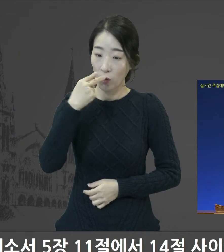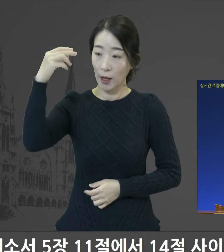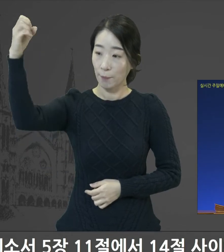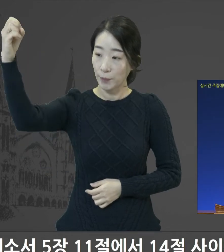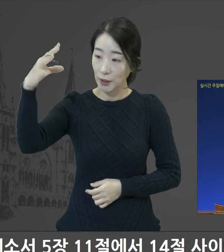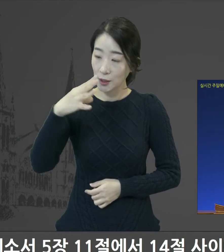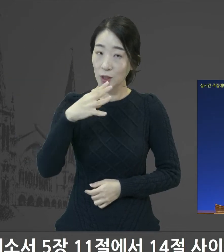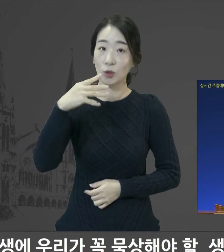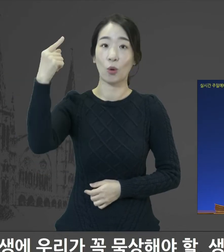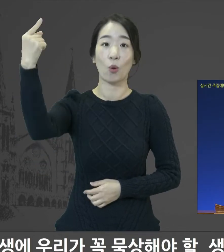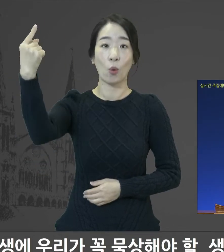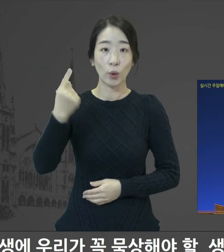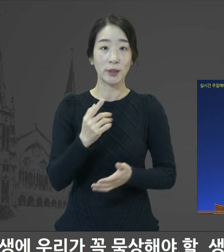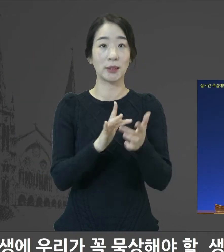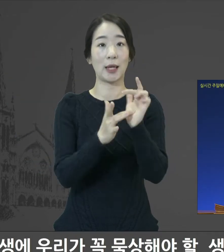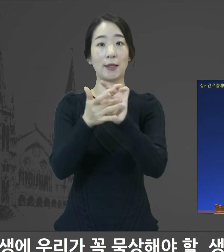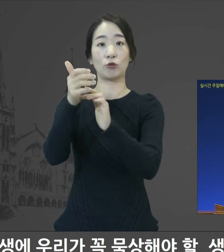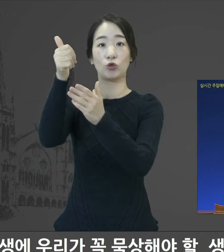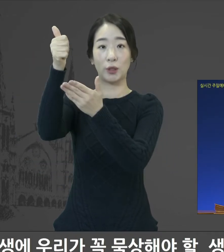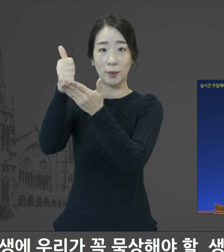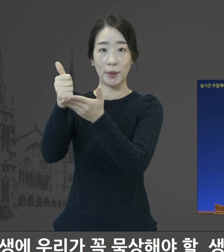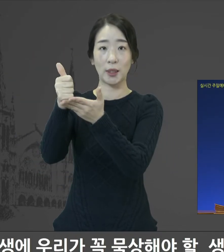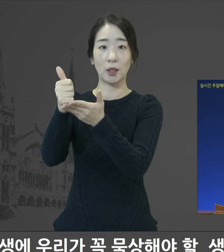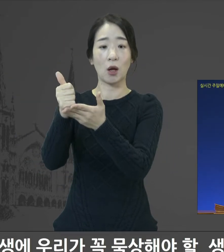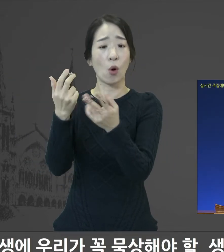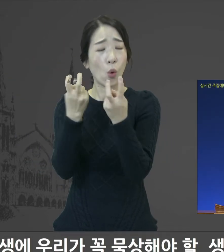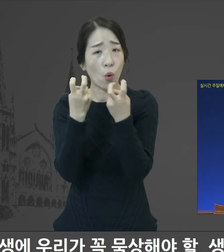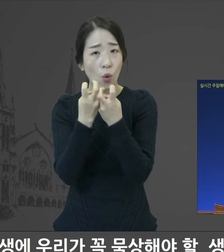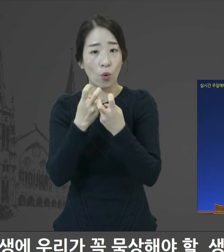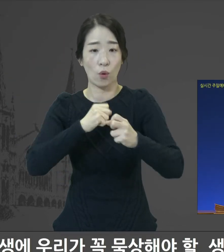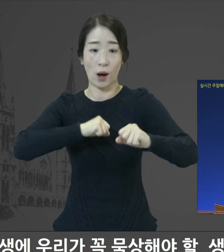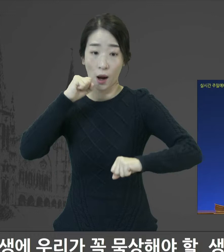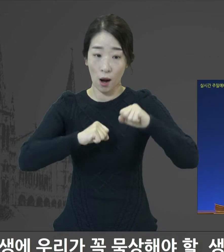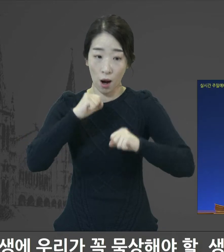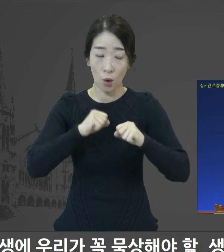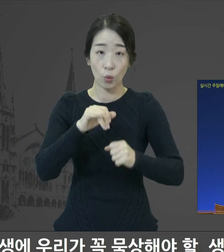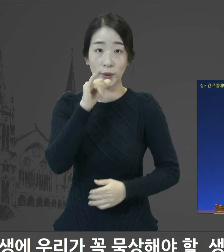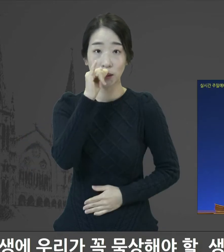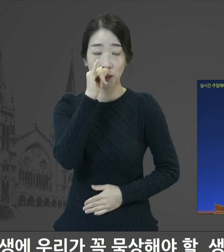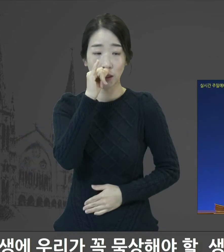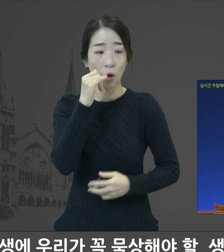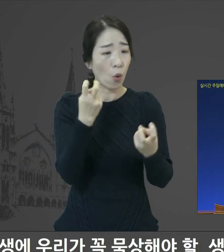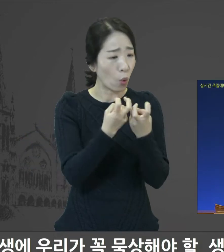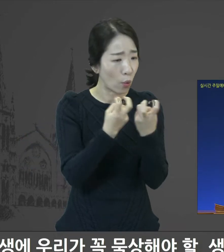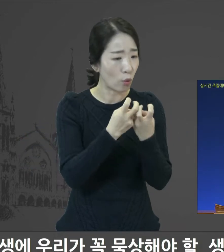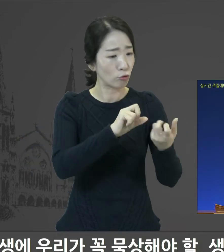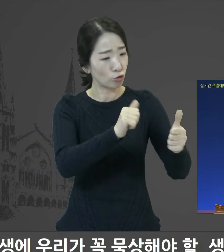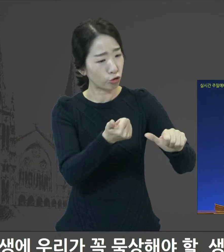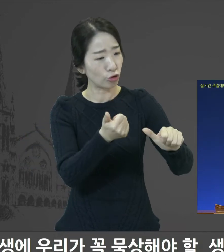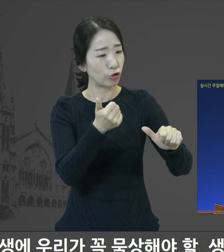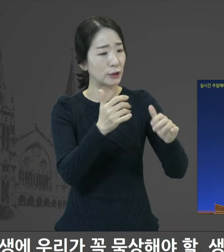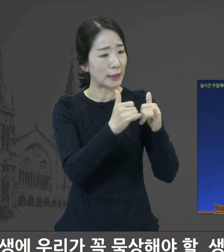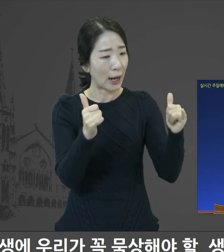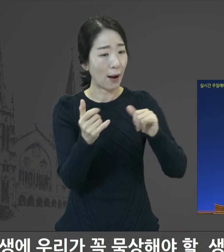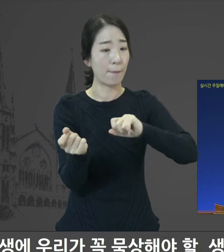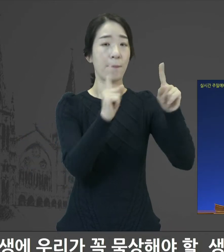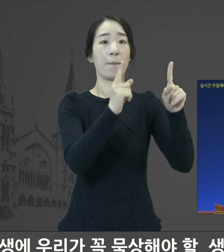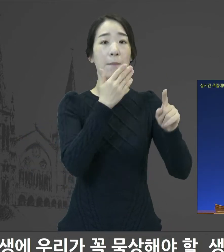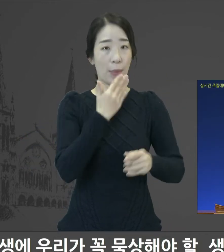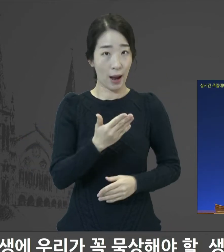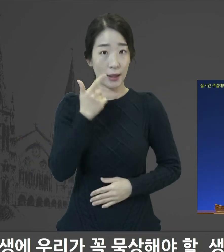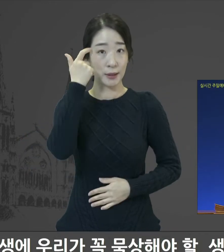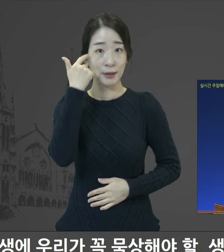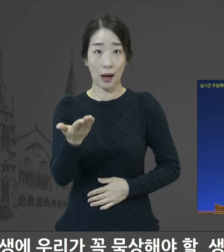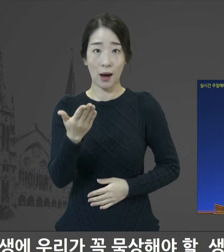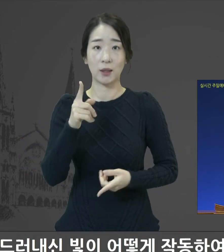영광을 드러내신 그 빛이 어떻게 작동하여서 죽은 영혼들을 살렸는가? 그것에 관한